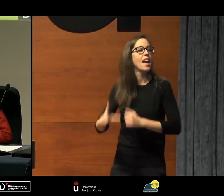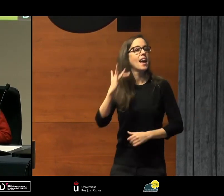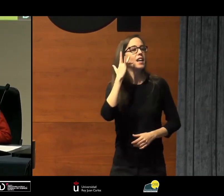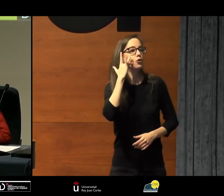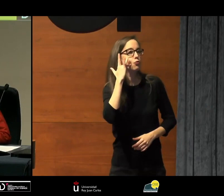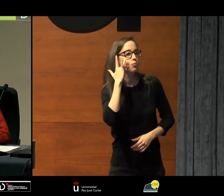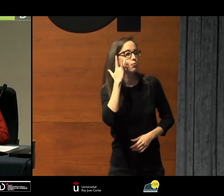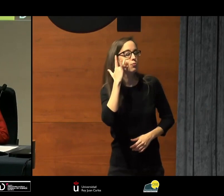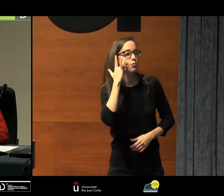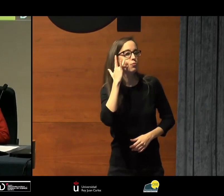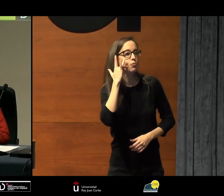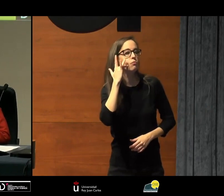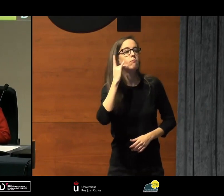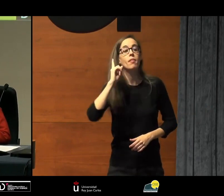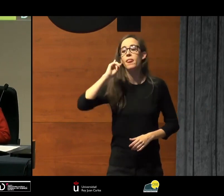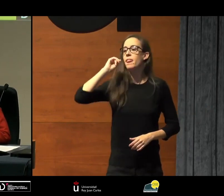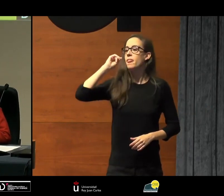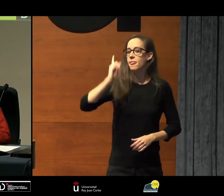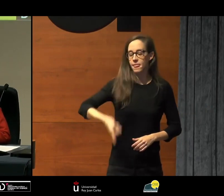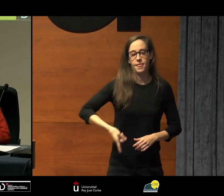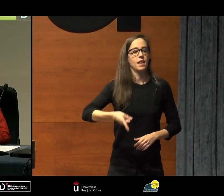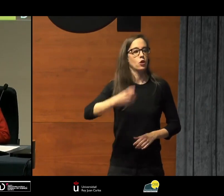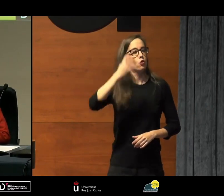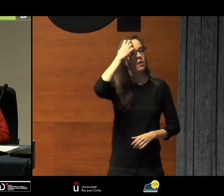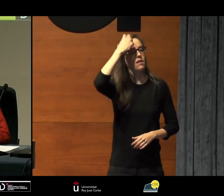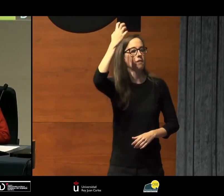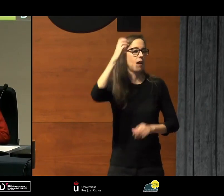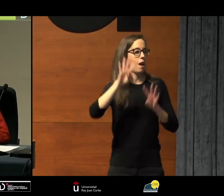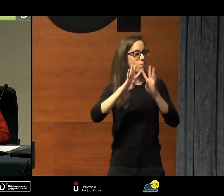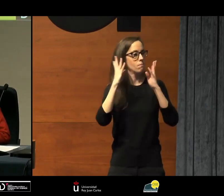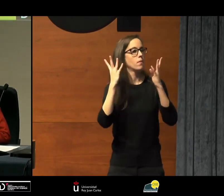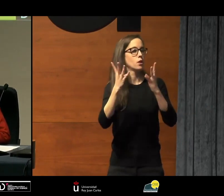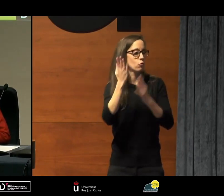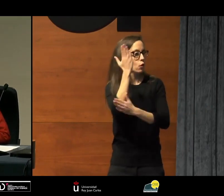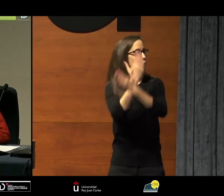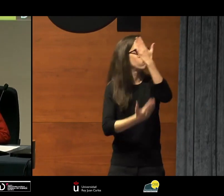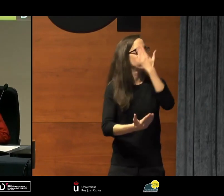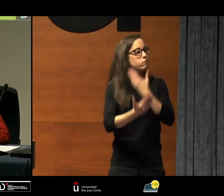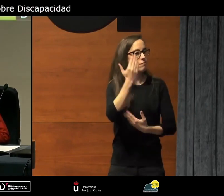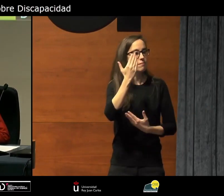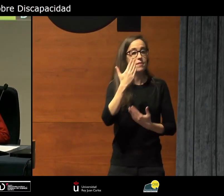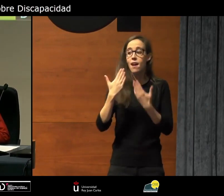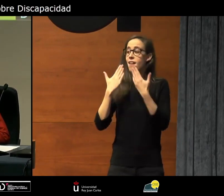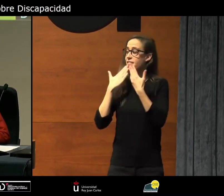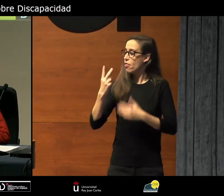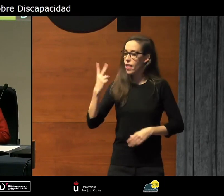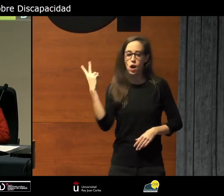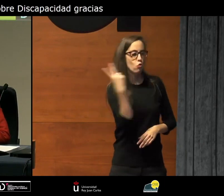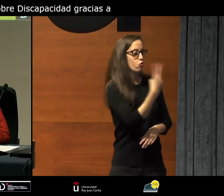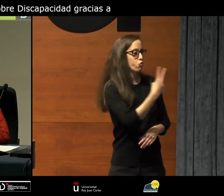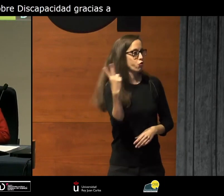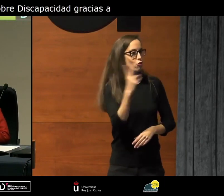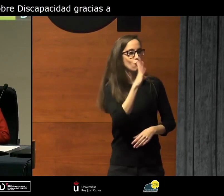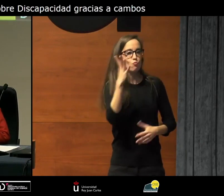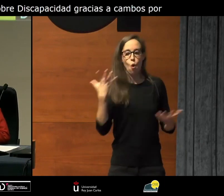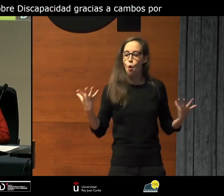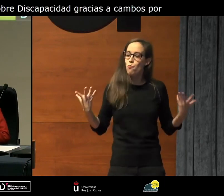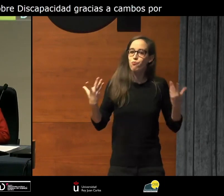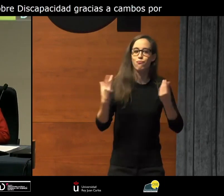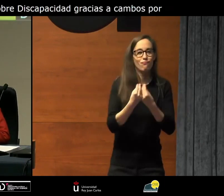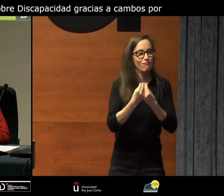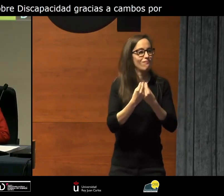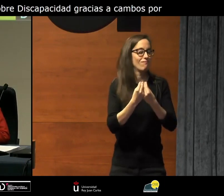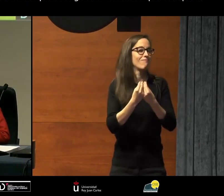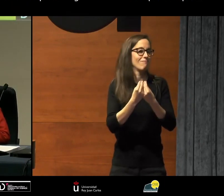Martín Blanco, director del Real Patronato sobre Discapacidad. Gracias a ambos por compartir este